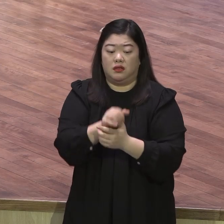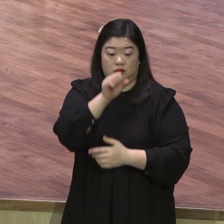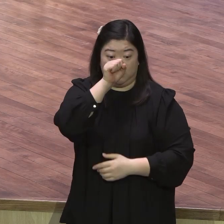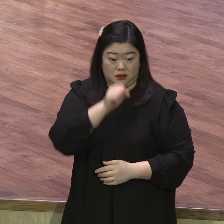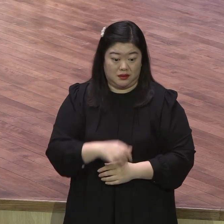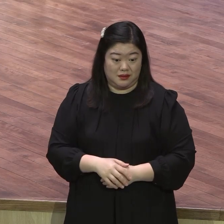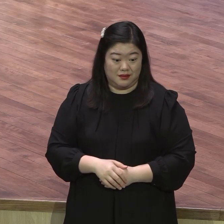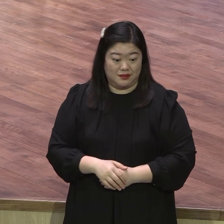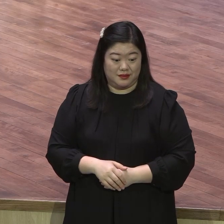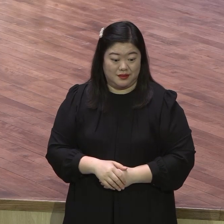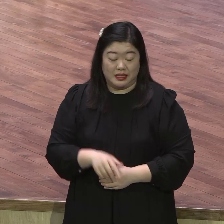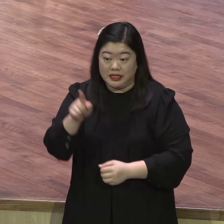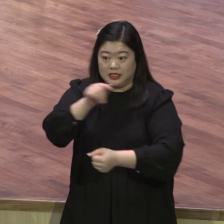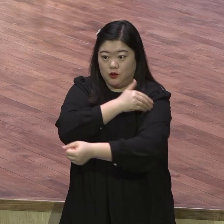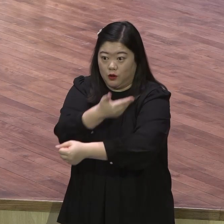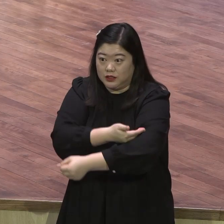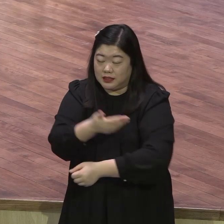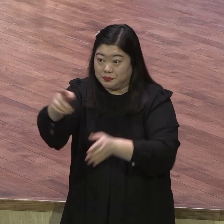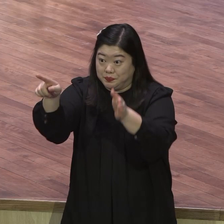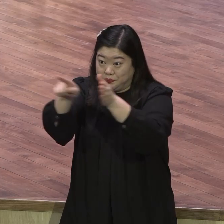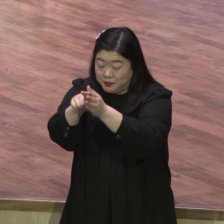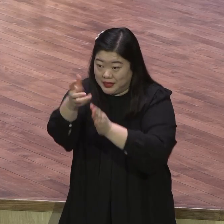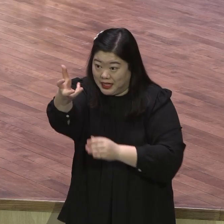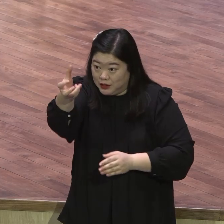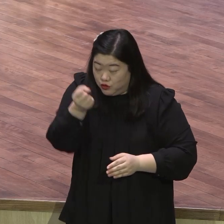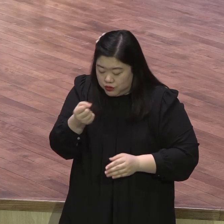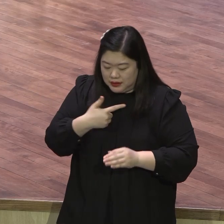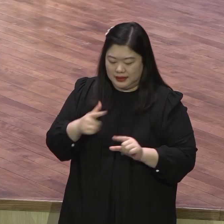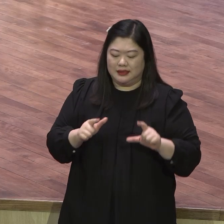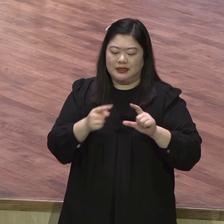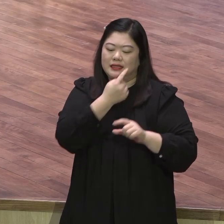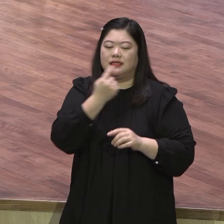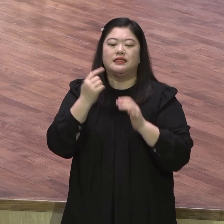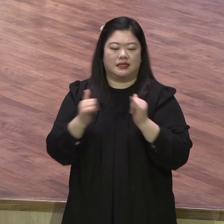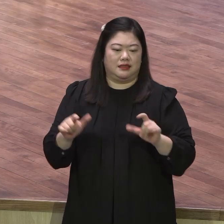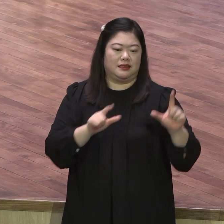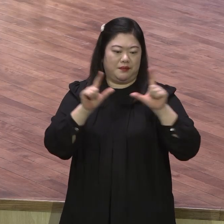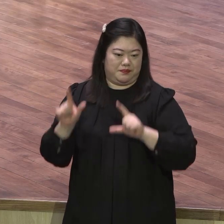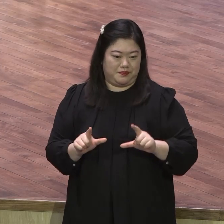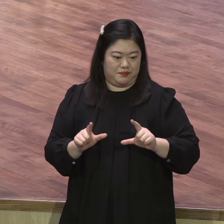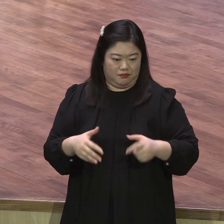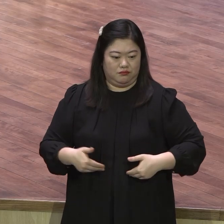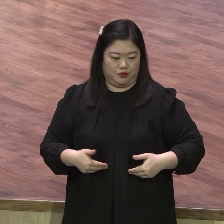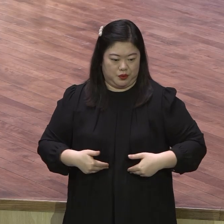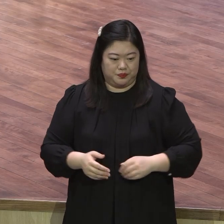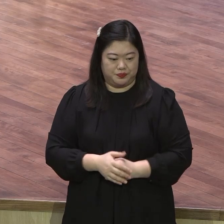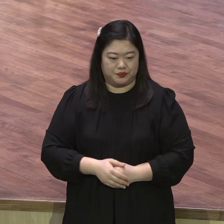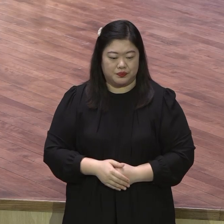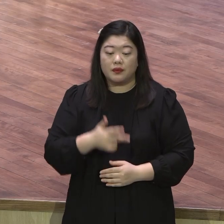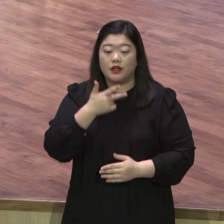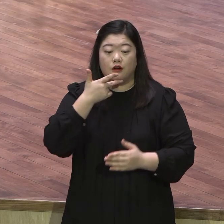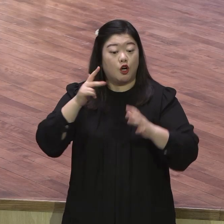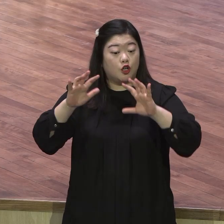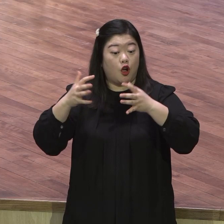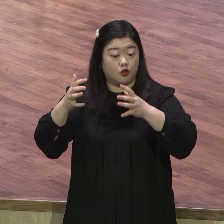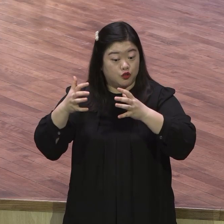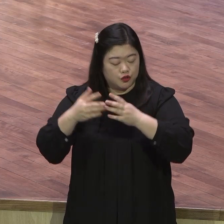힘입어서 부활의 정인의 삶을 살아난 것입니다. 영국의 저널리스트 프랭크